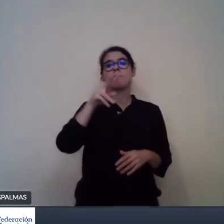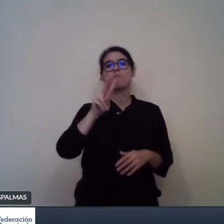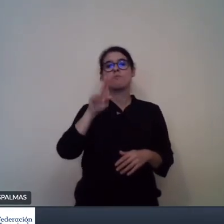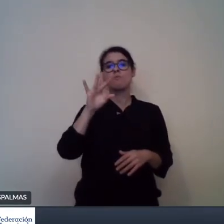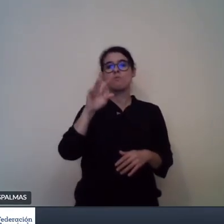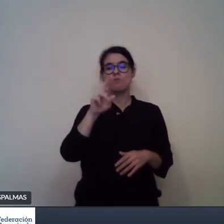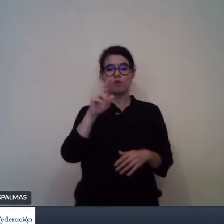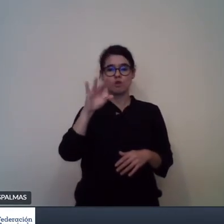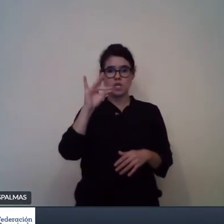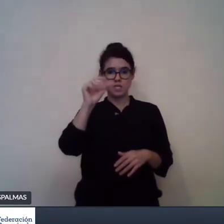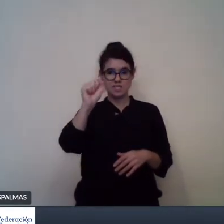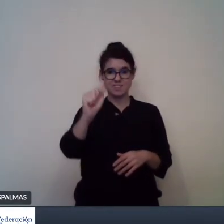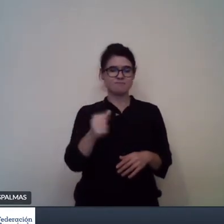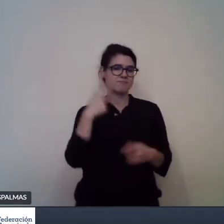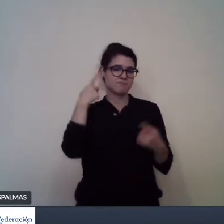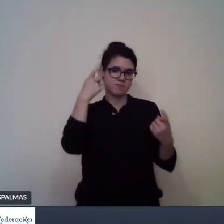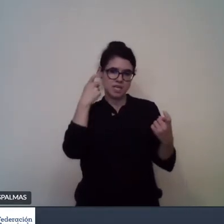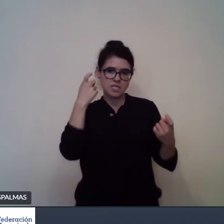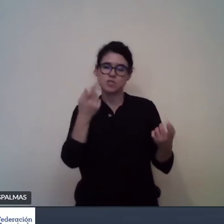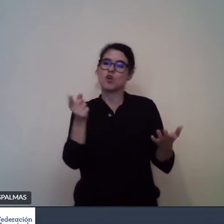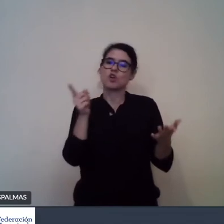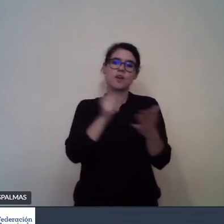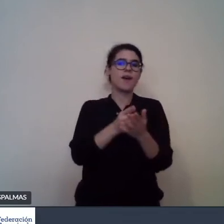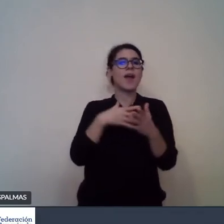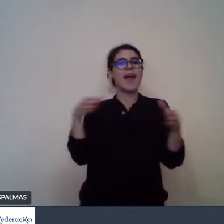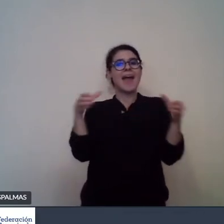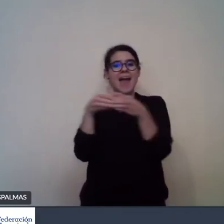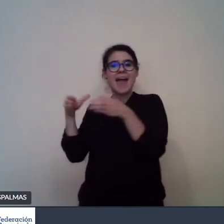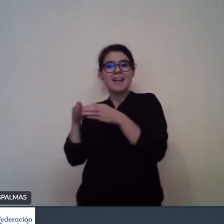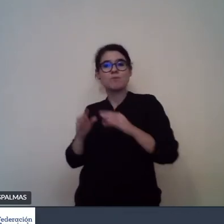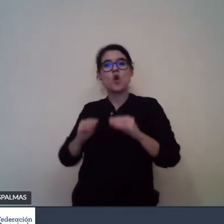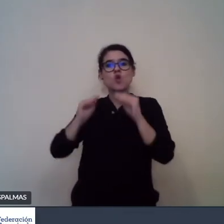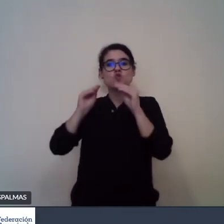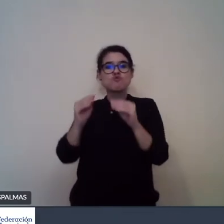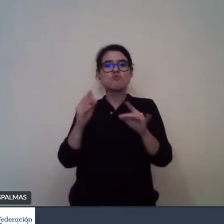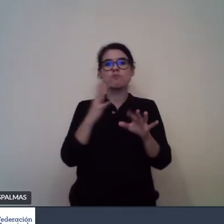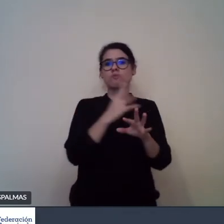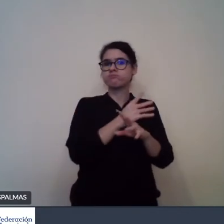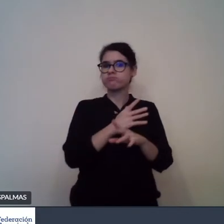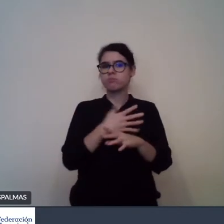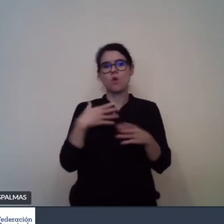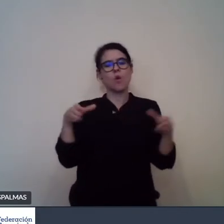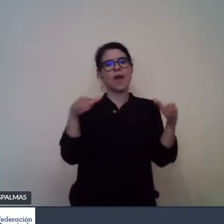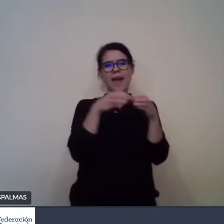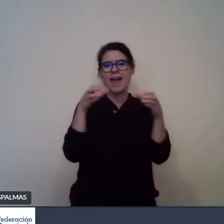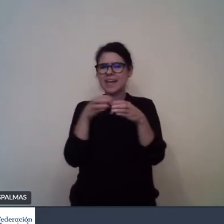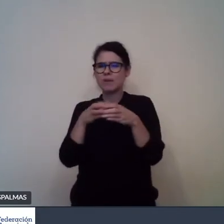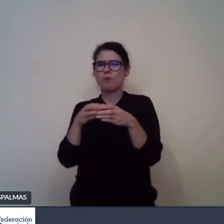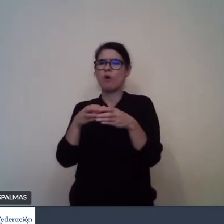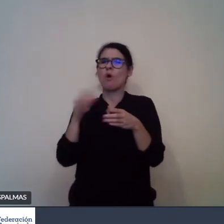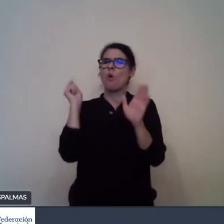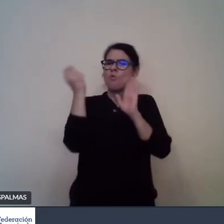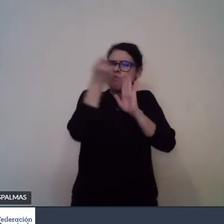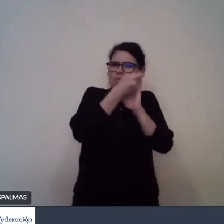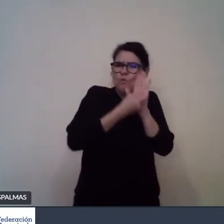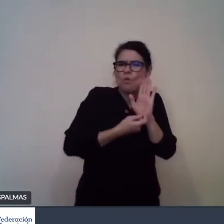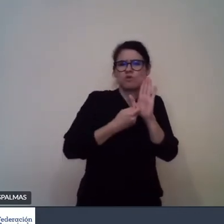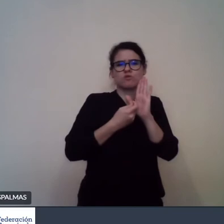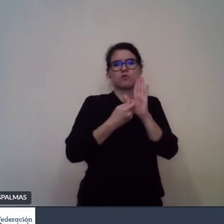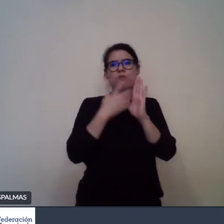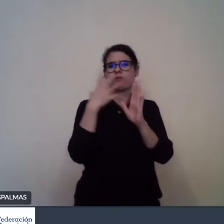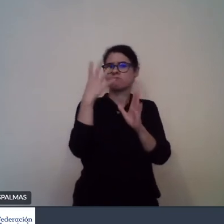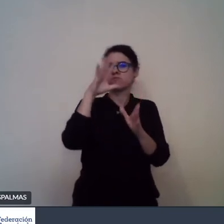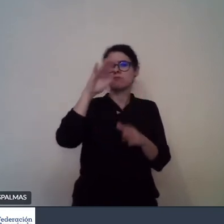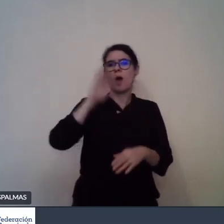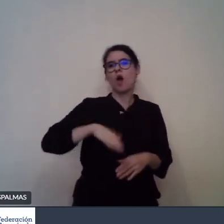Insisto que estos equipos son, en sus competiciones, situados entre los equipos que más anotan, que más puntos anotan por posesión. Sobre todo en los últimos